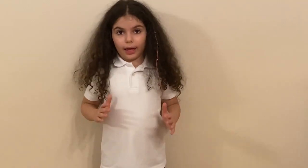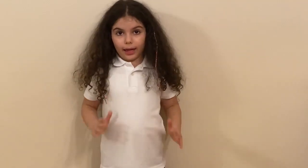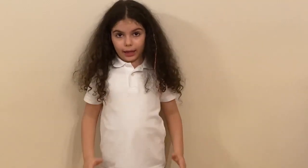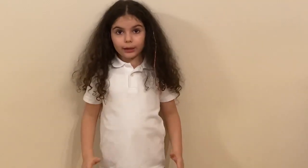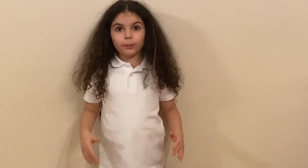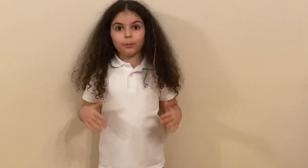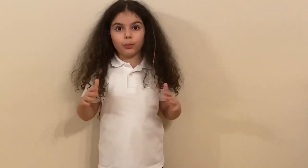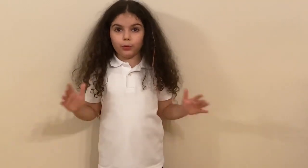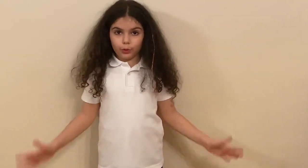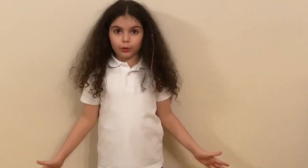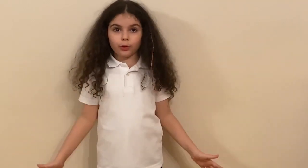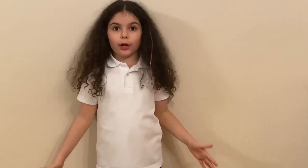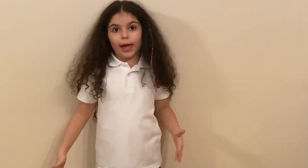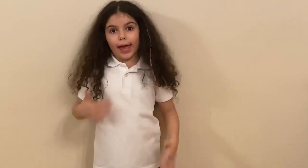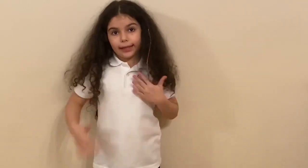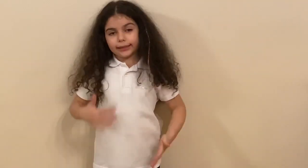En büyük engel